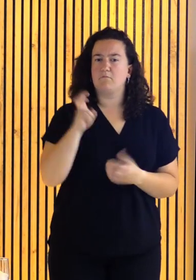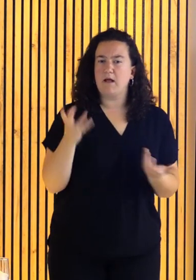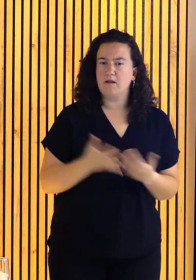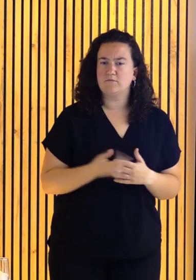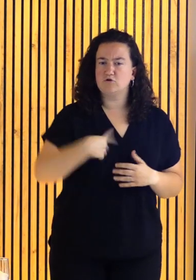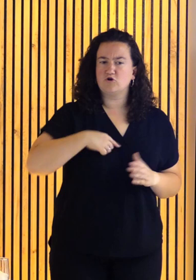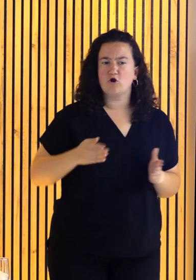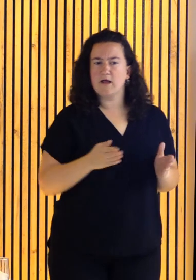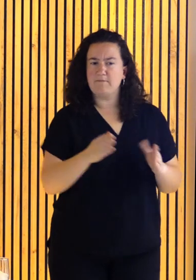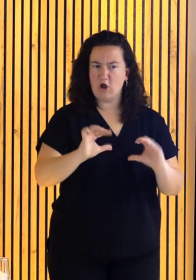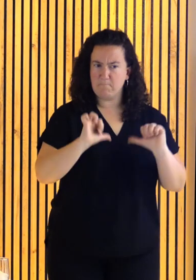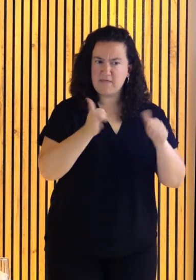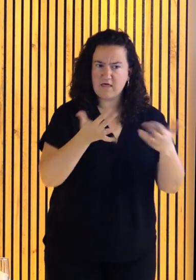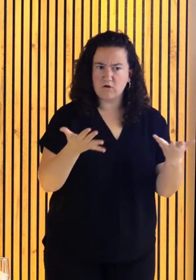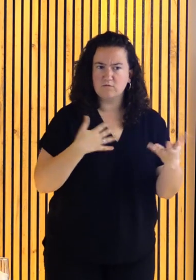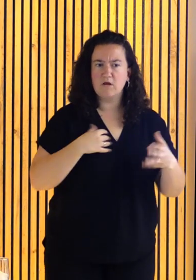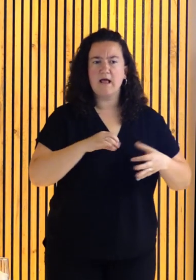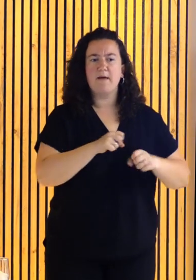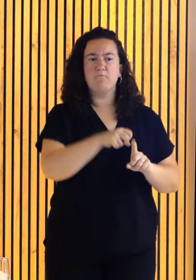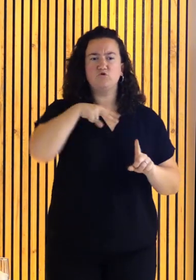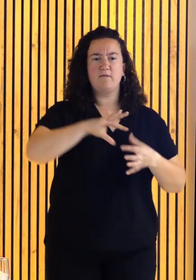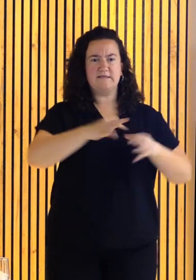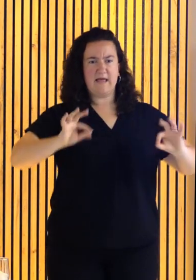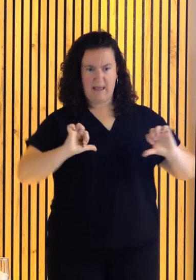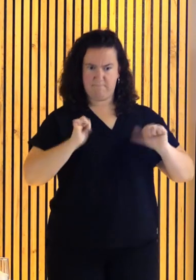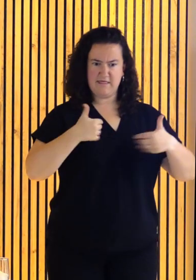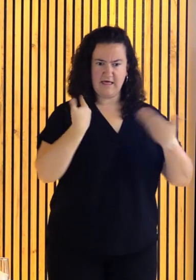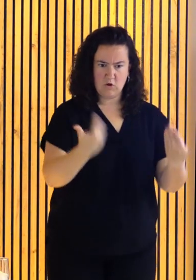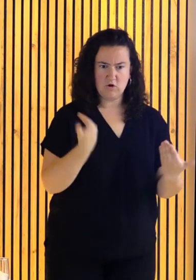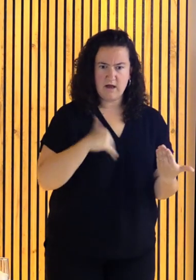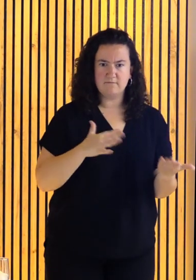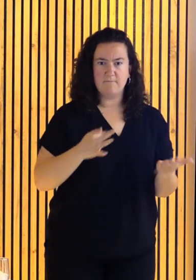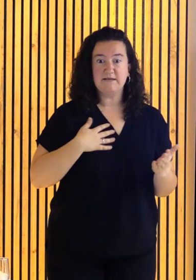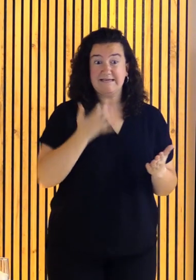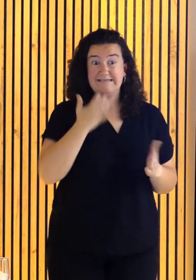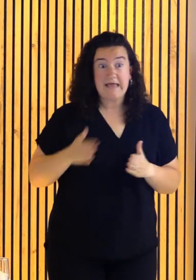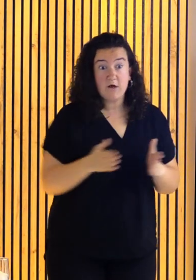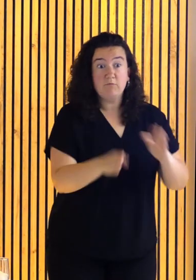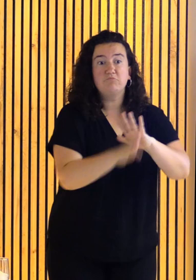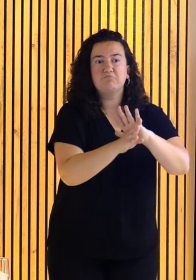intersezionetatean ikuspuntutik, eta uste dugu bidea oparo izan daitekela bide honi segitu eskero.